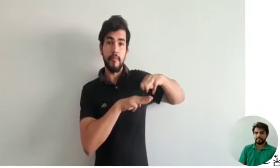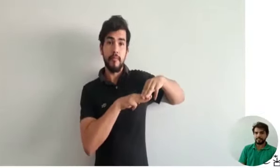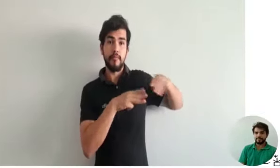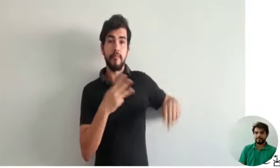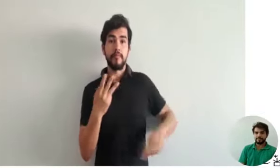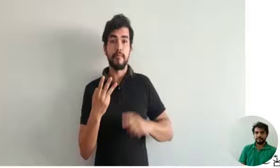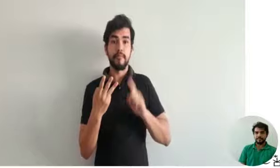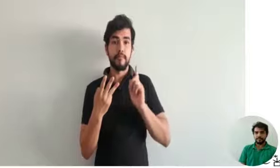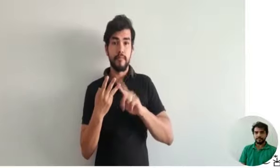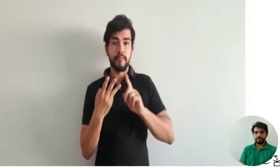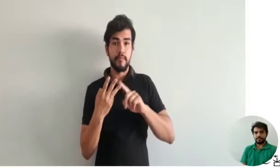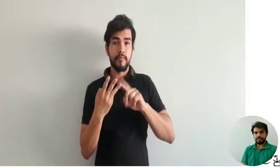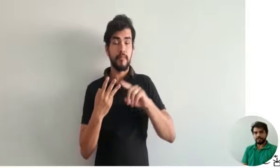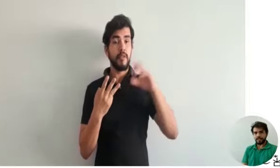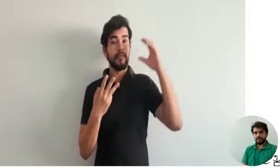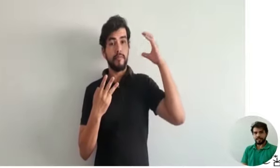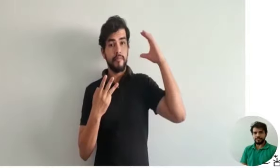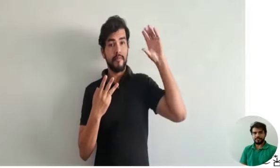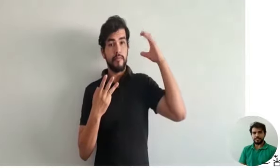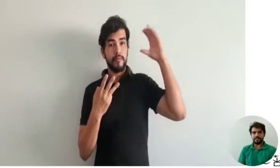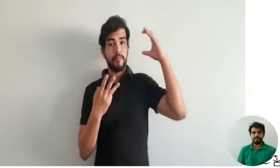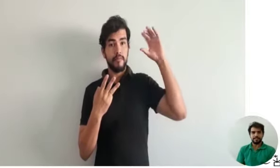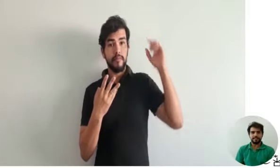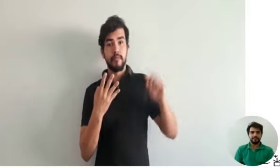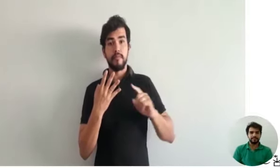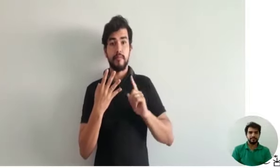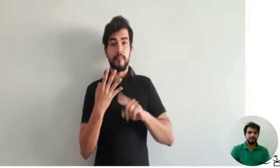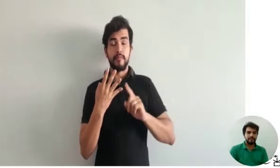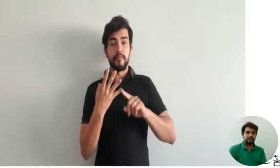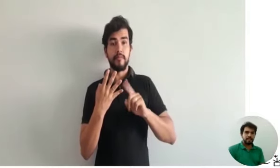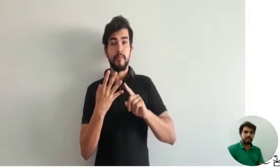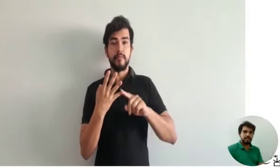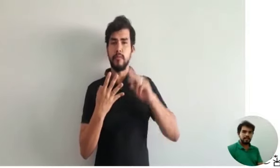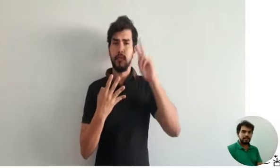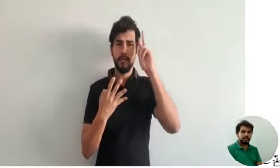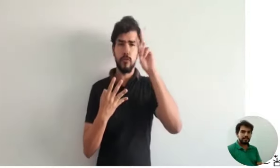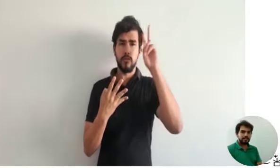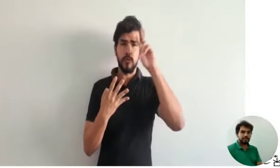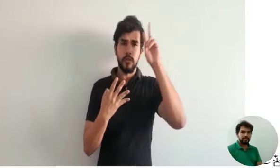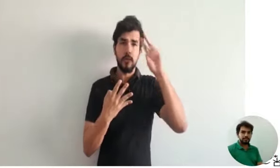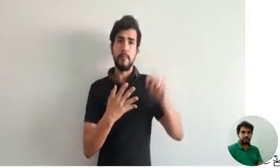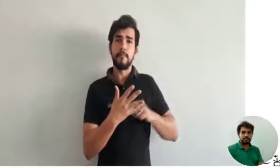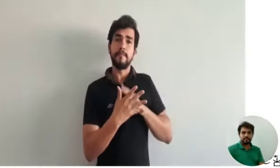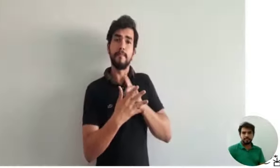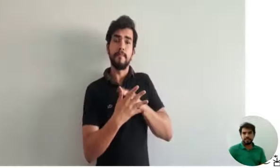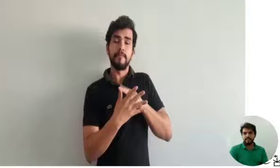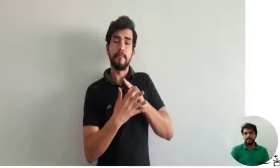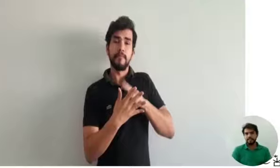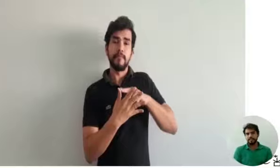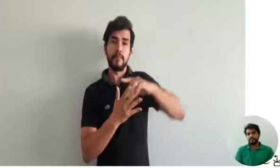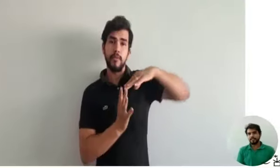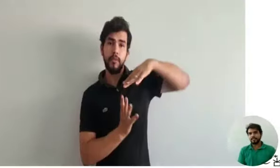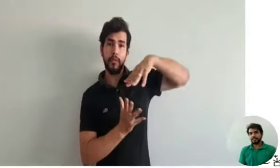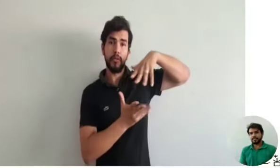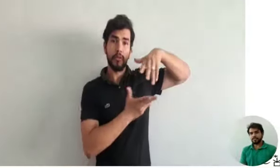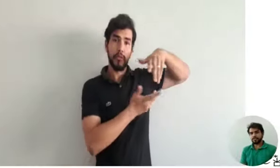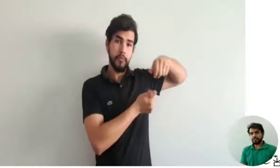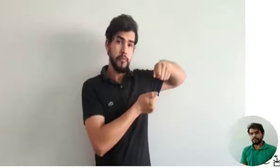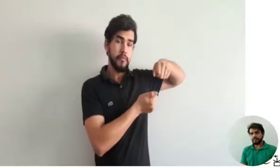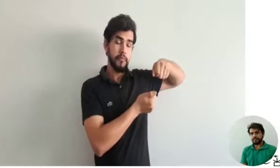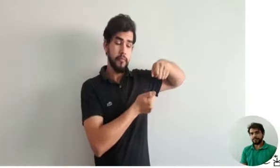matemática, ciências, História e a